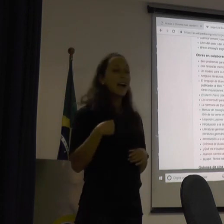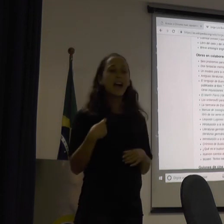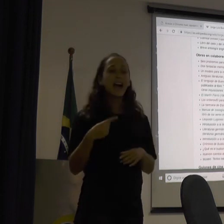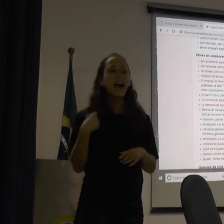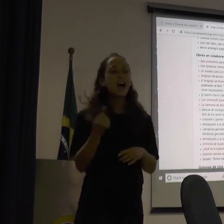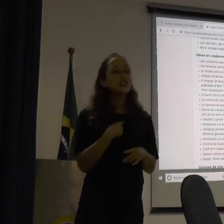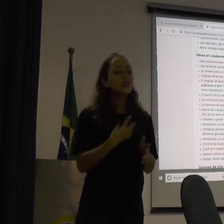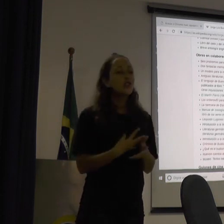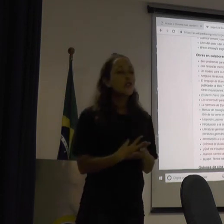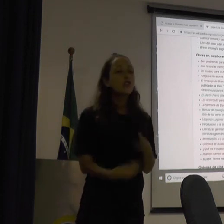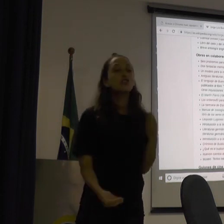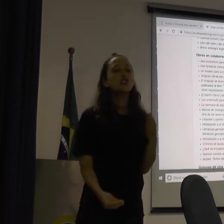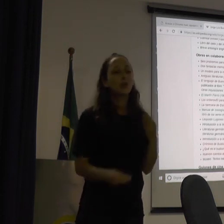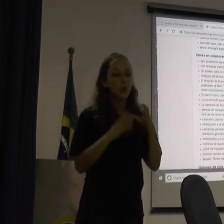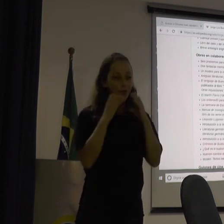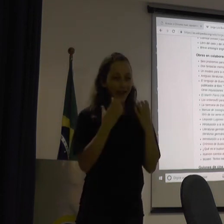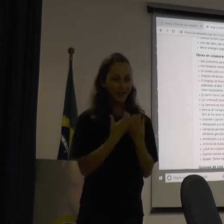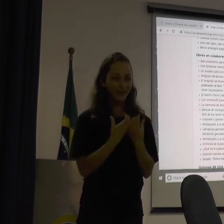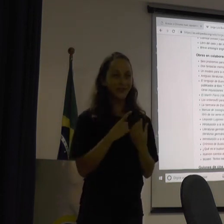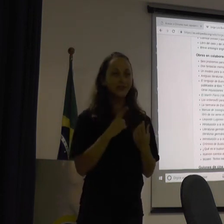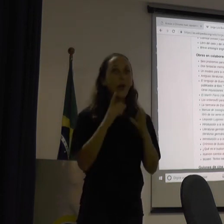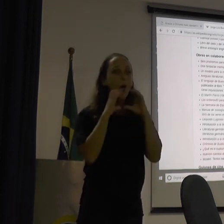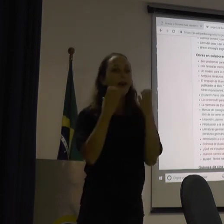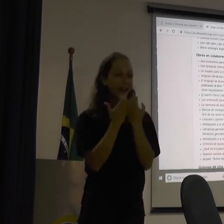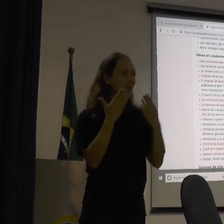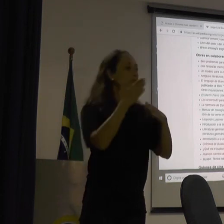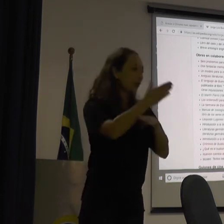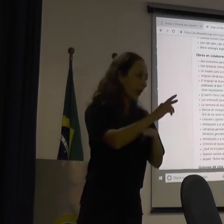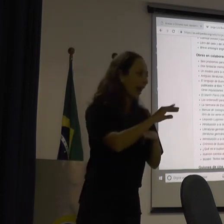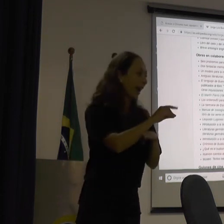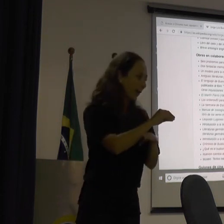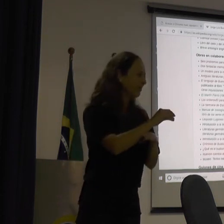né? Estávamos fugindo um pouco do Congresso.